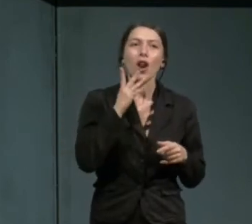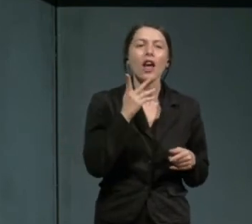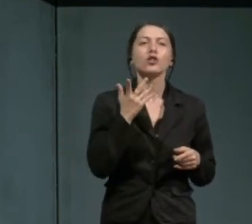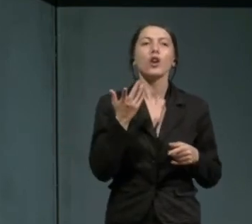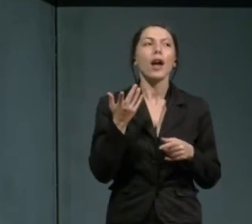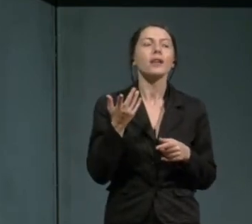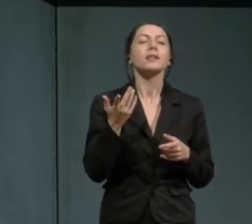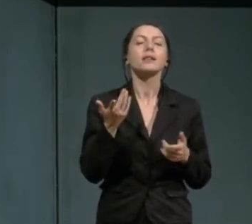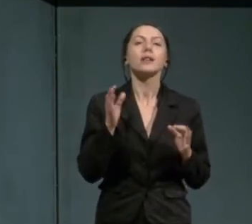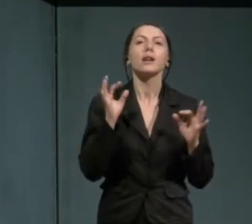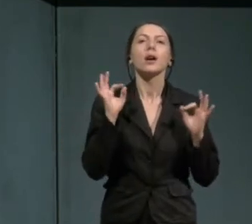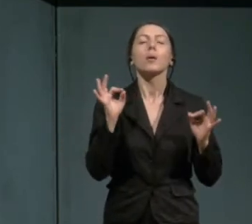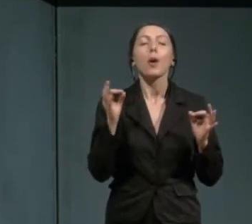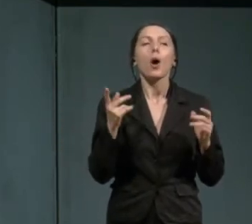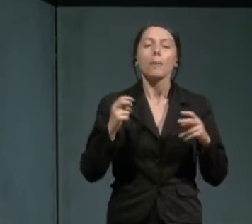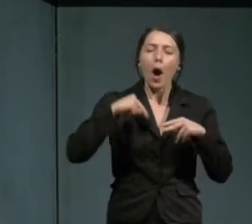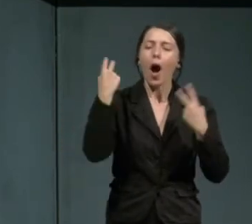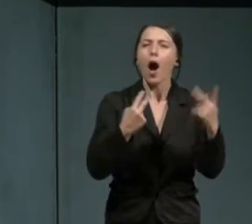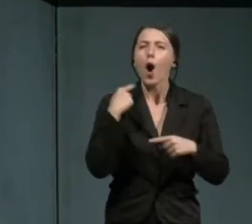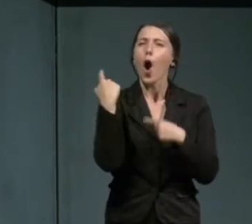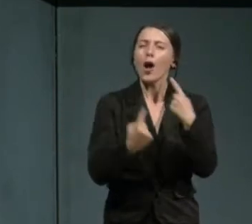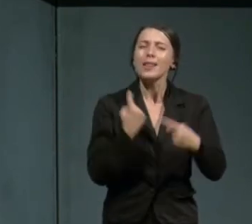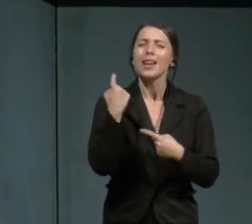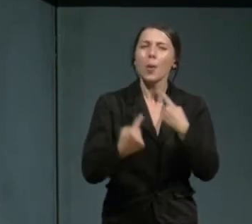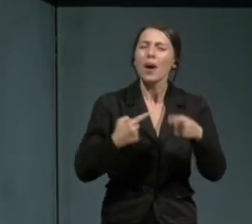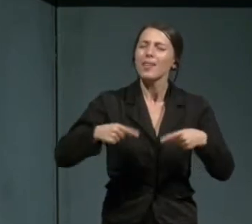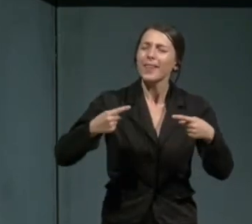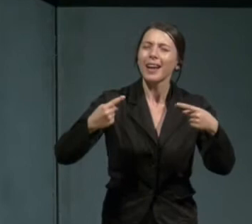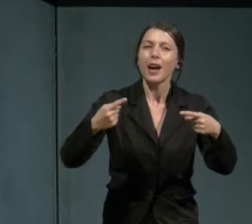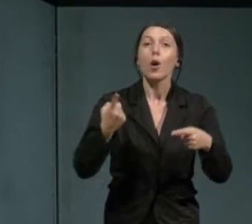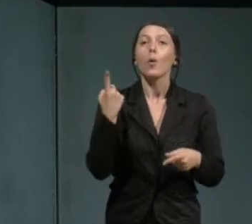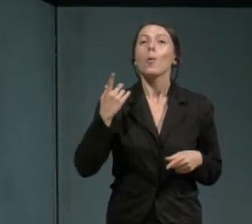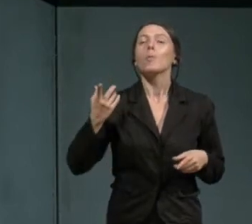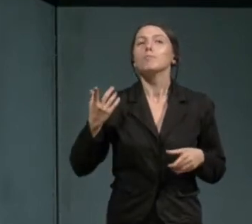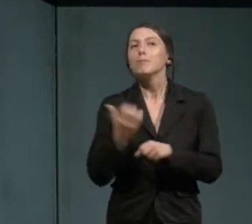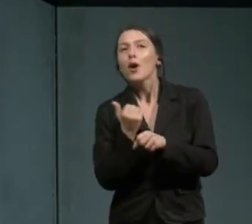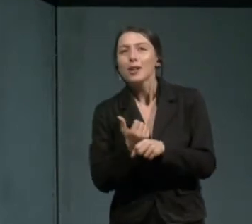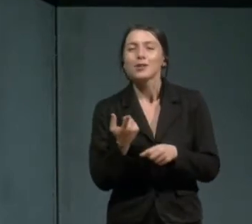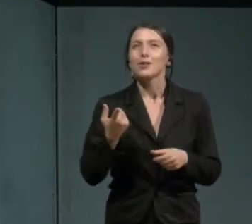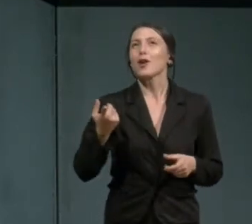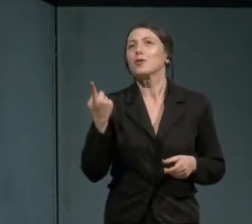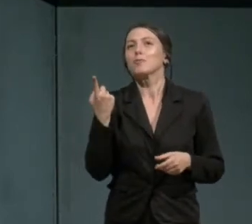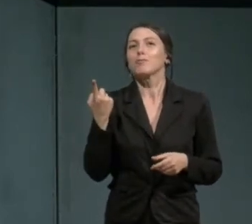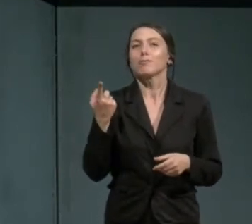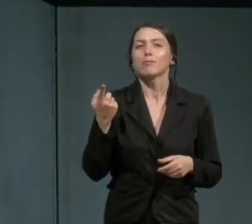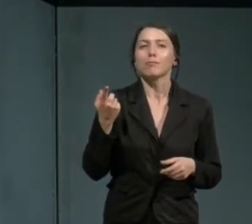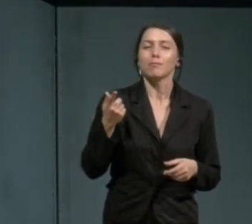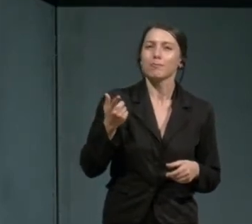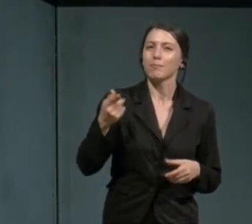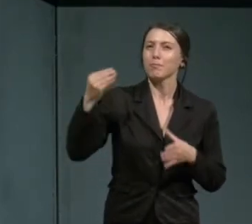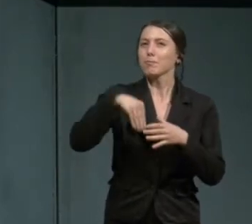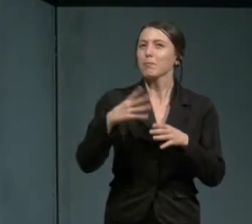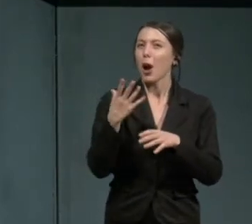appunto invece di continuare a farlo e naturalmente c'è un poliziotto un commissario di polizia che in qualche modo